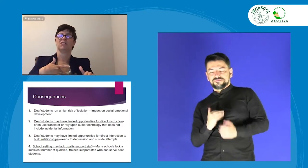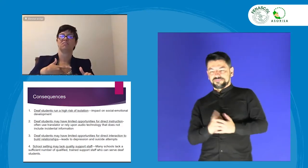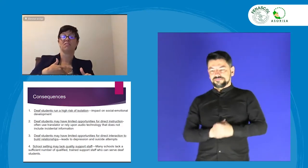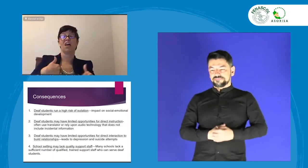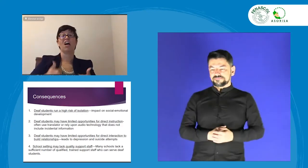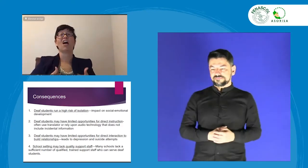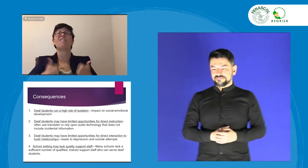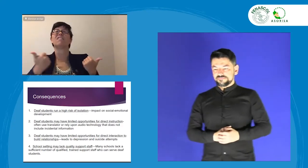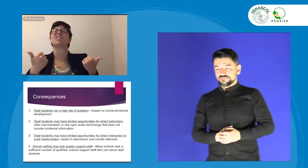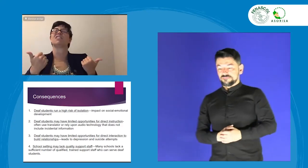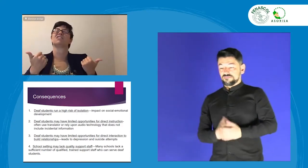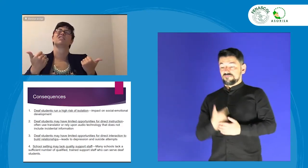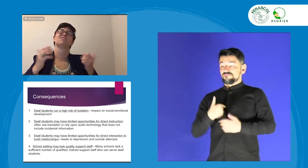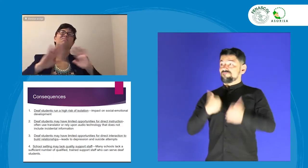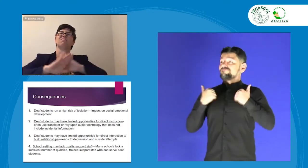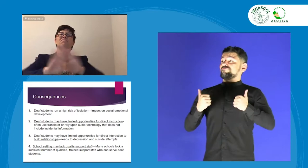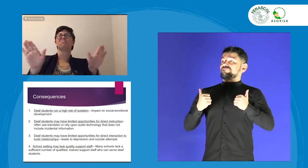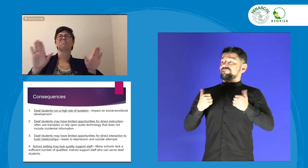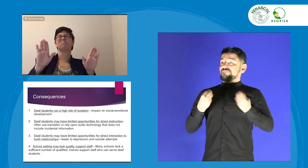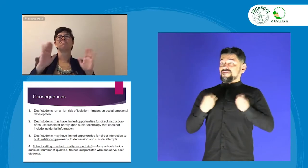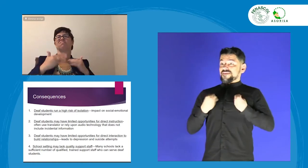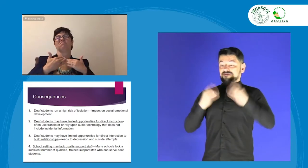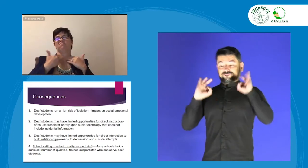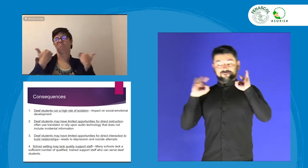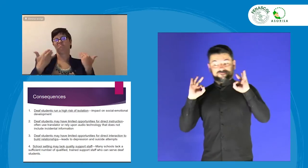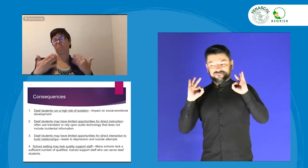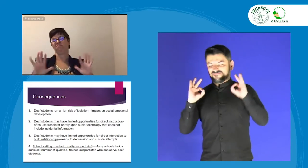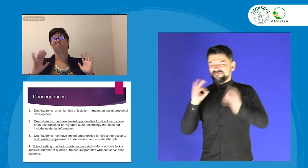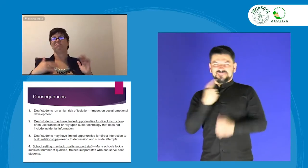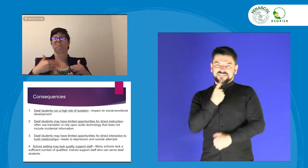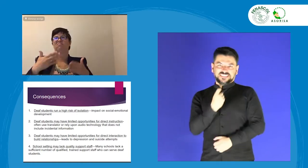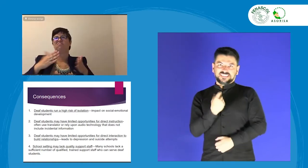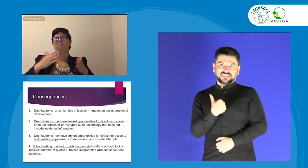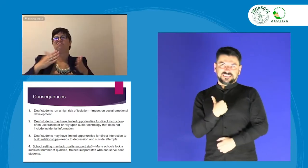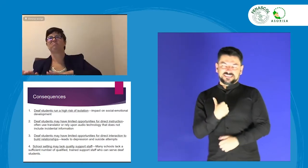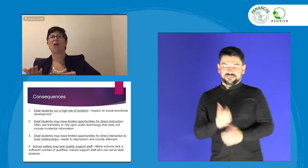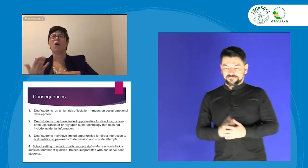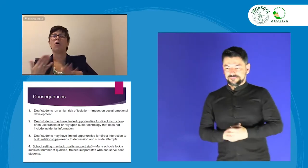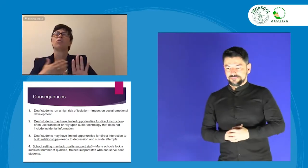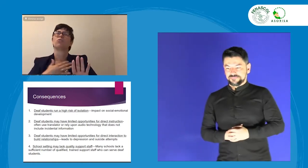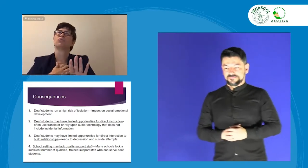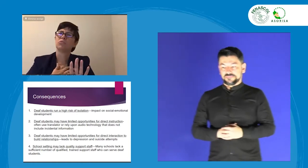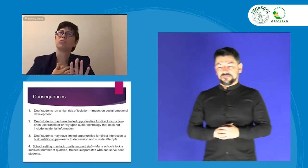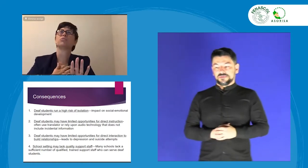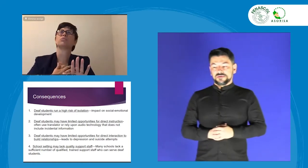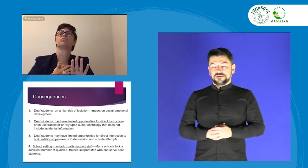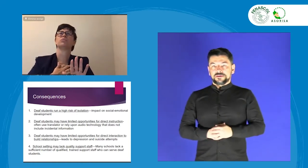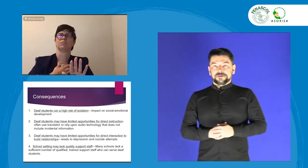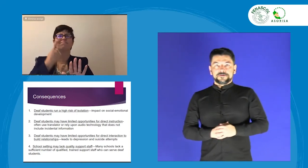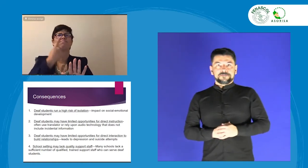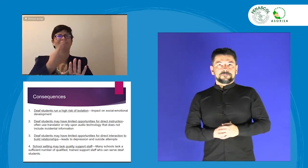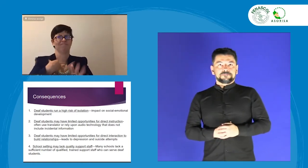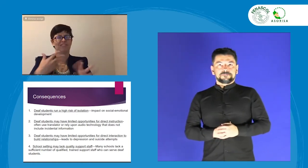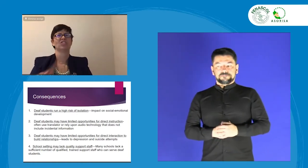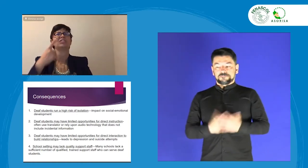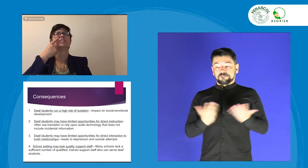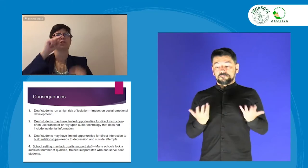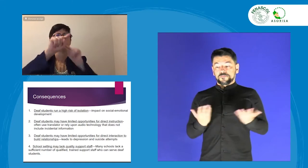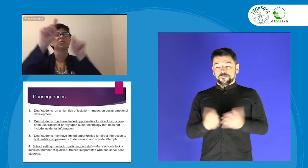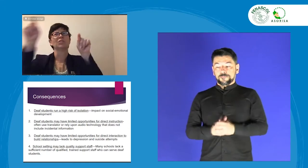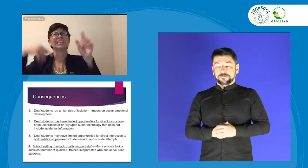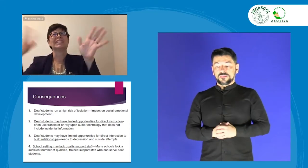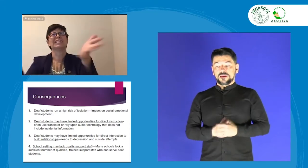incluidos en las escuelas regulares, es un poco más difícil y esto hace que la persona, que el estudiante sordo, se desanime de